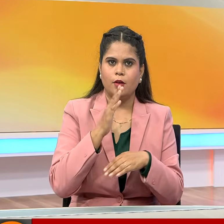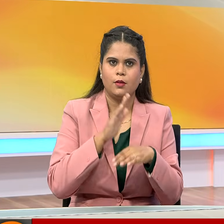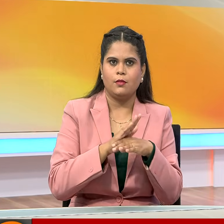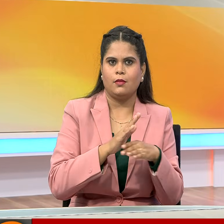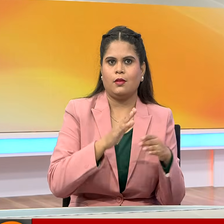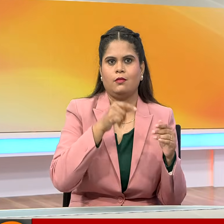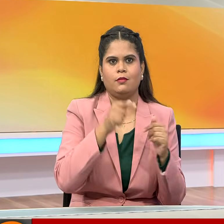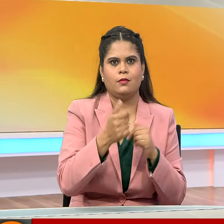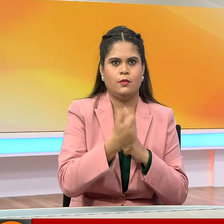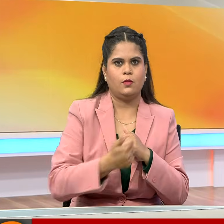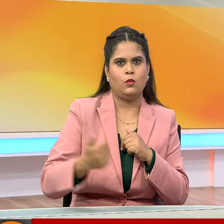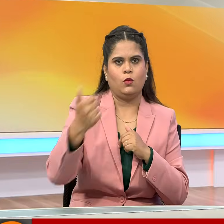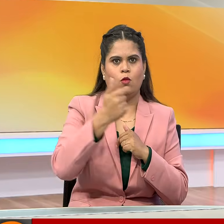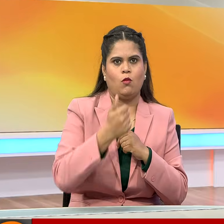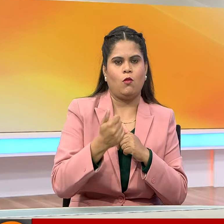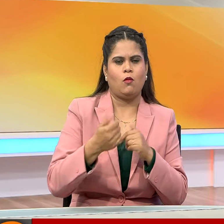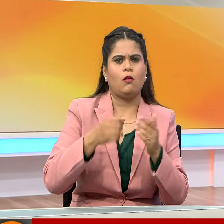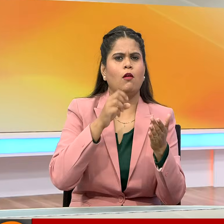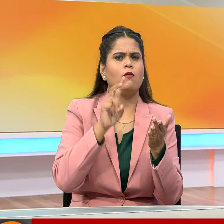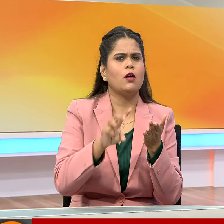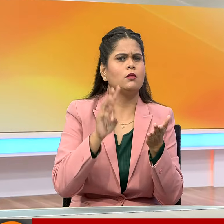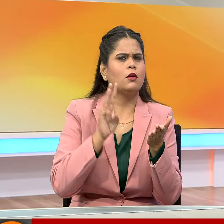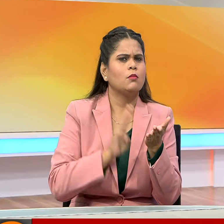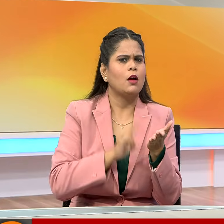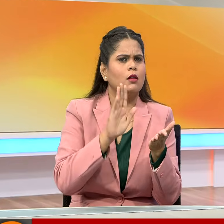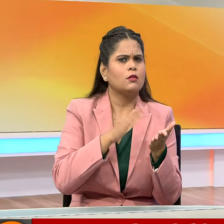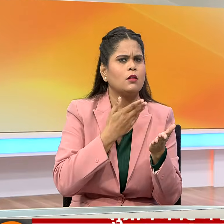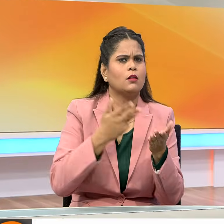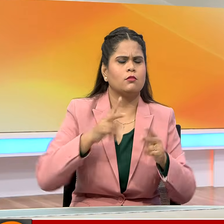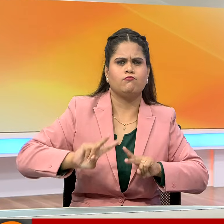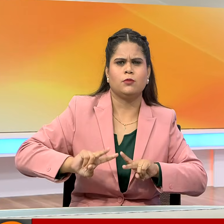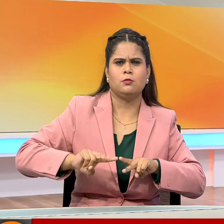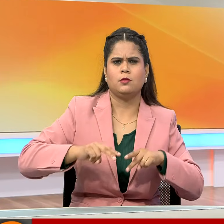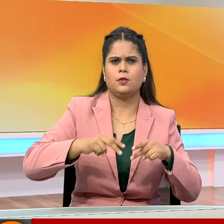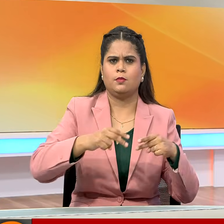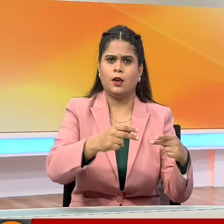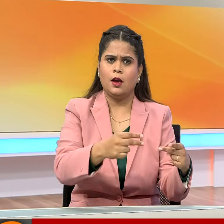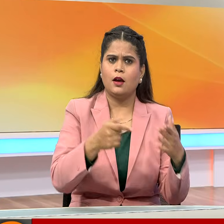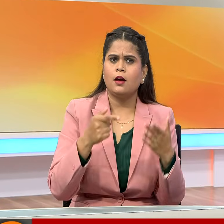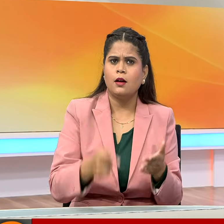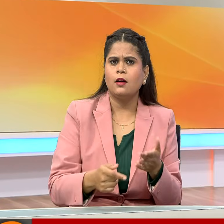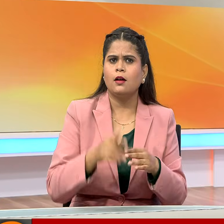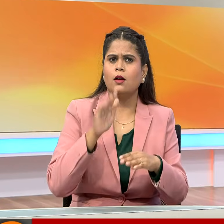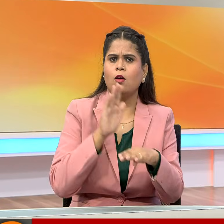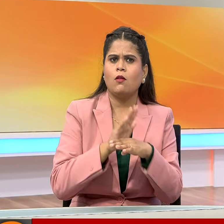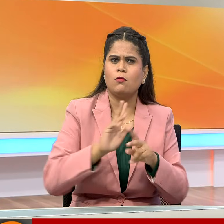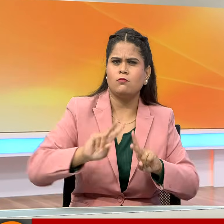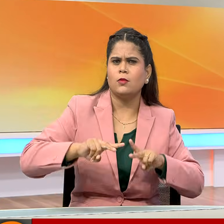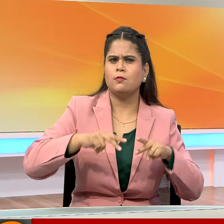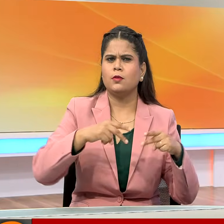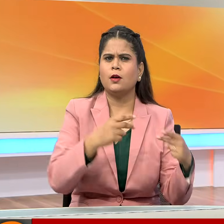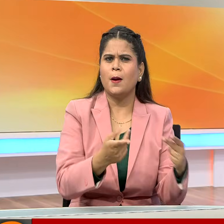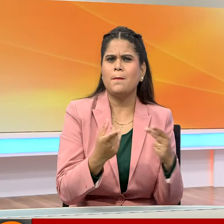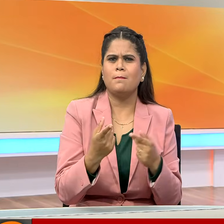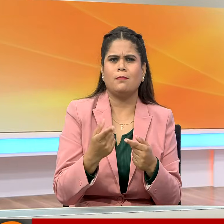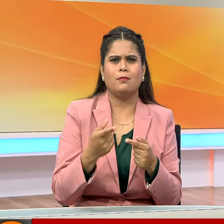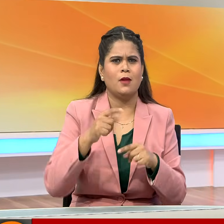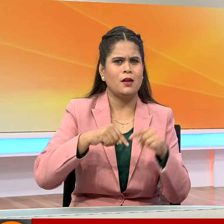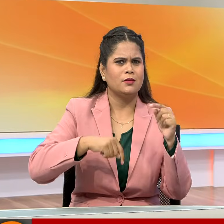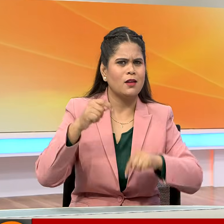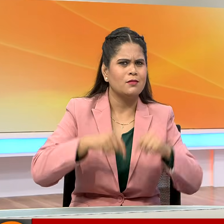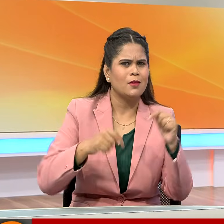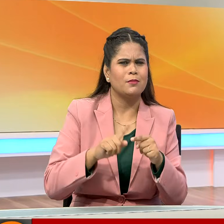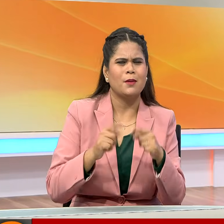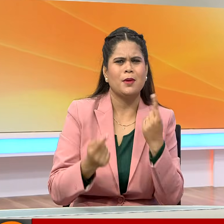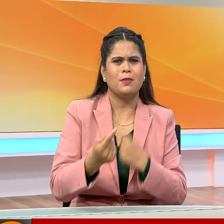ने वंदे मातरम के पूरे गीत को लेकर कांग्रेस पर तीखा हमला बोला है। उन्होंने कांग्रेस पर वोट बैंक और तुष्टीकरण की राजनीति करने